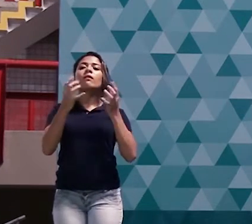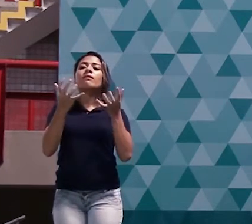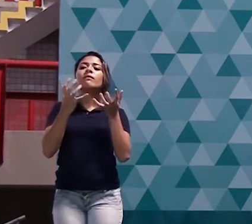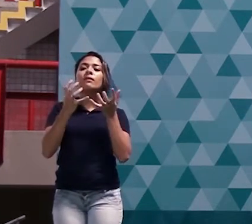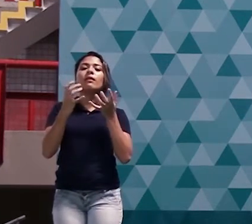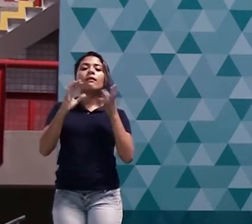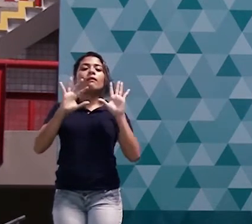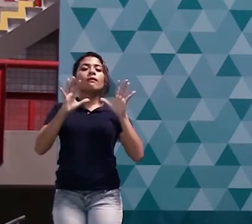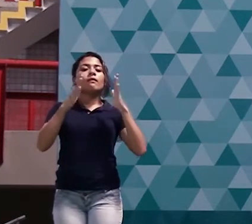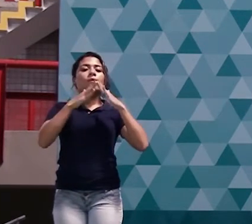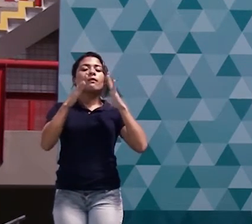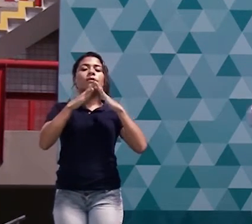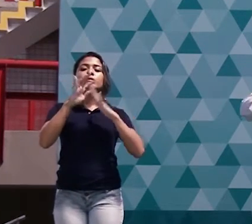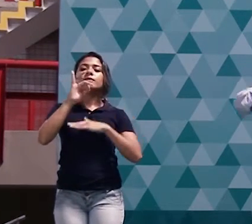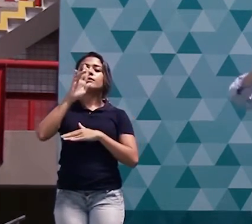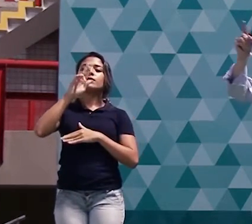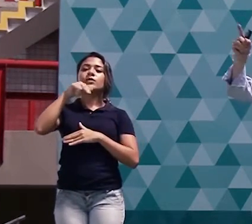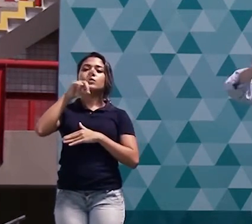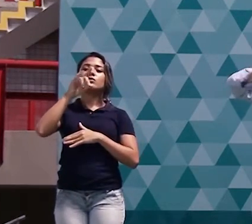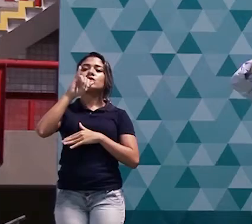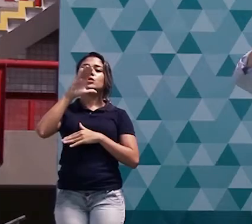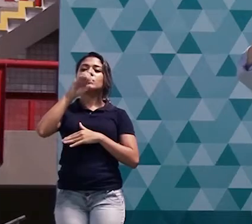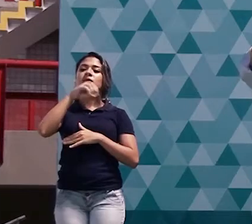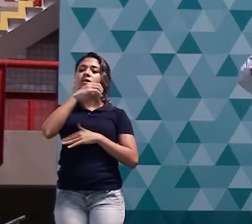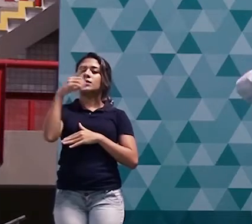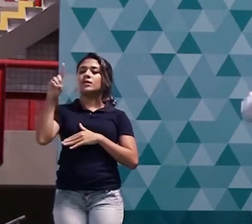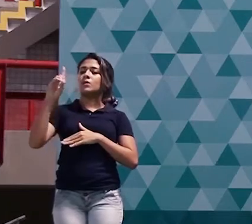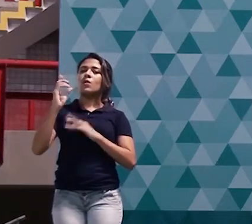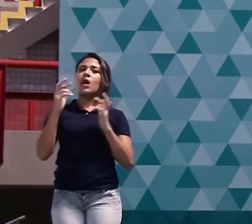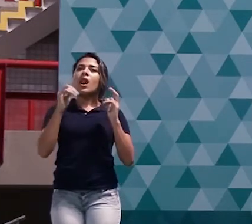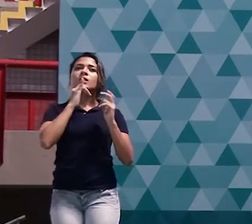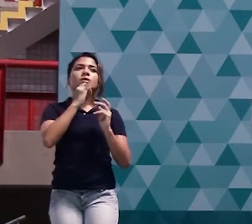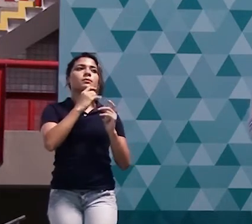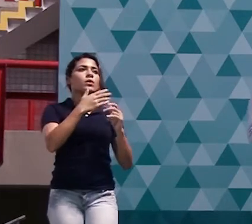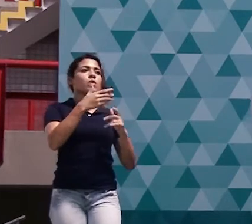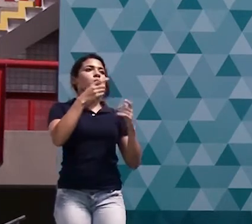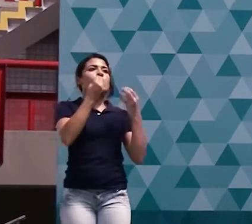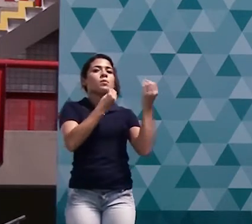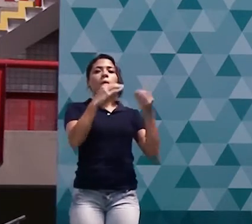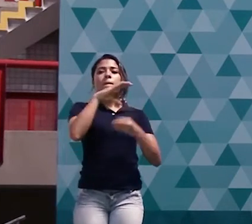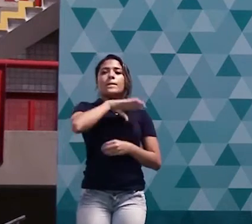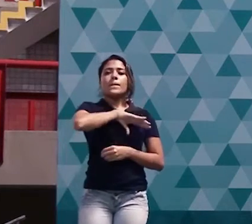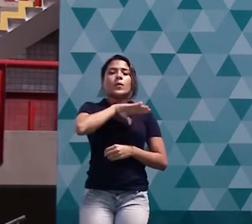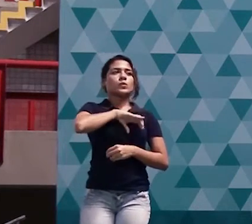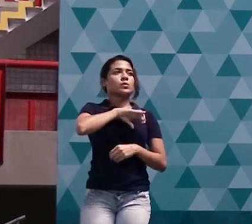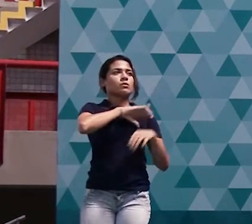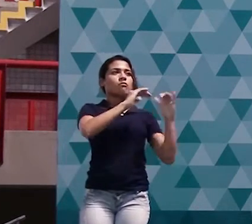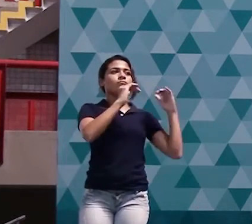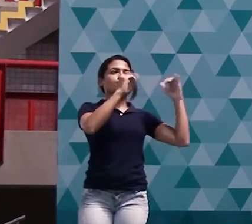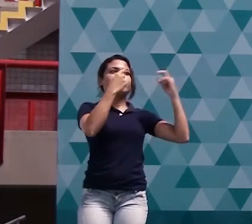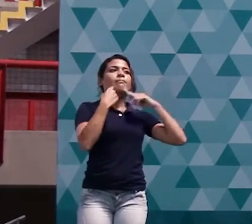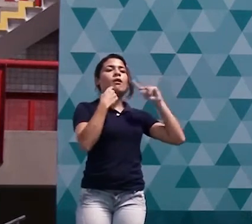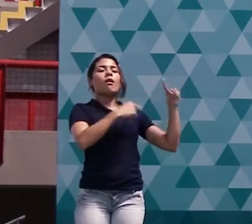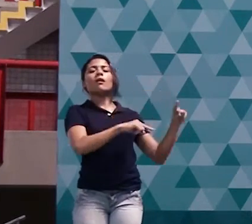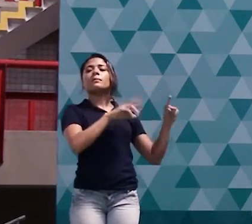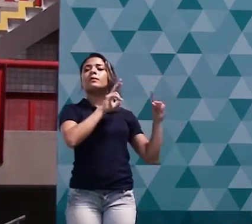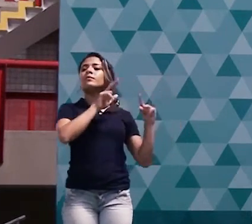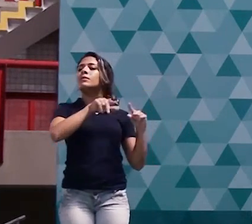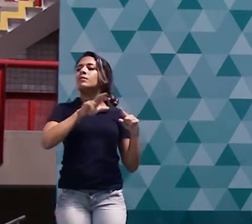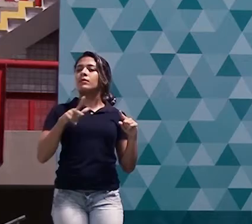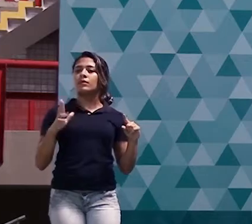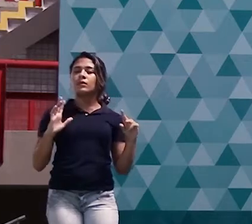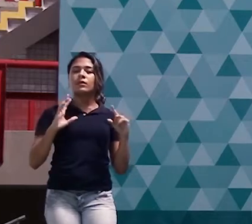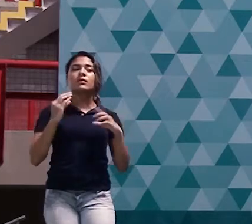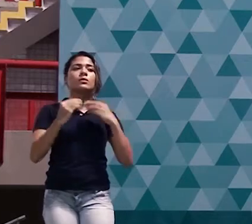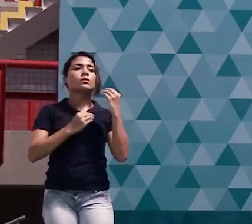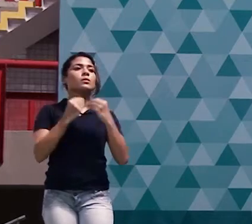de fundição. Veja que não questiona o poder de Portugal. O que aí faz? O governo geral envia tropas,